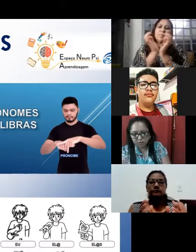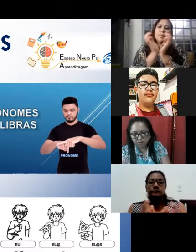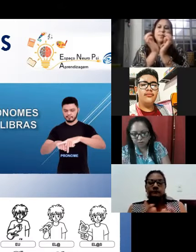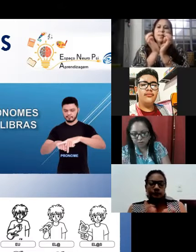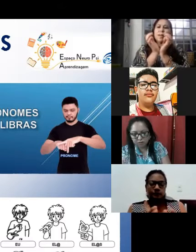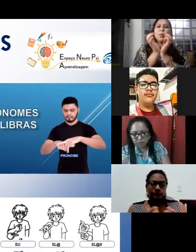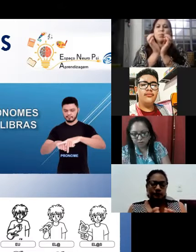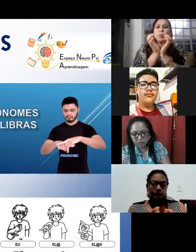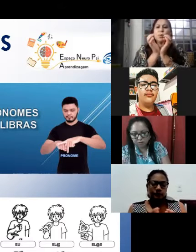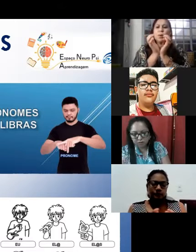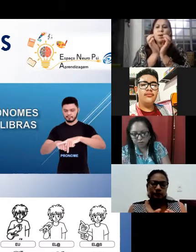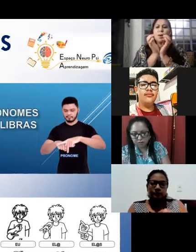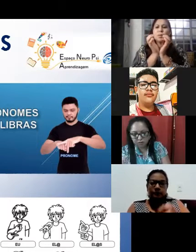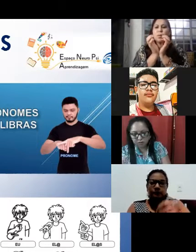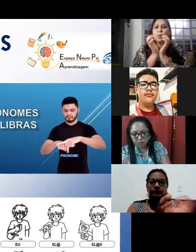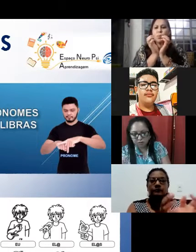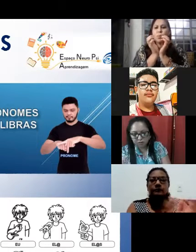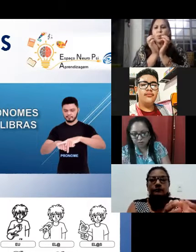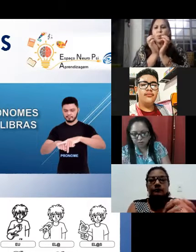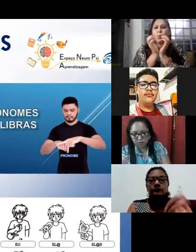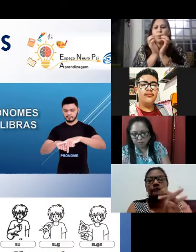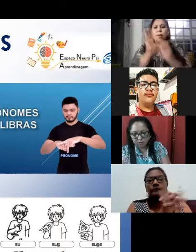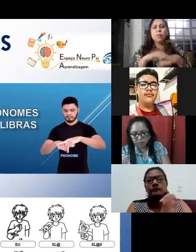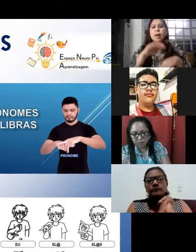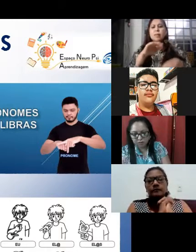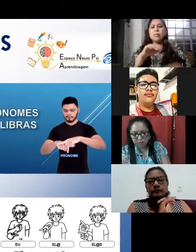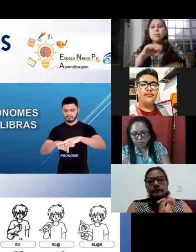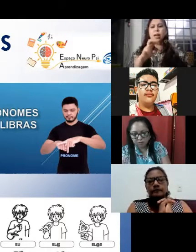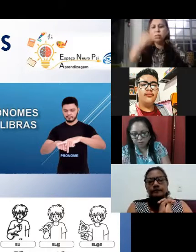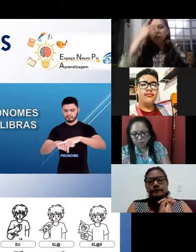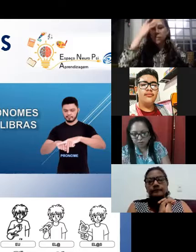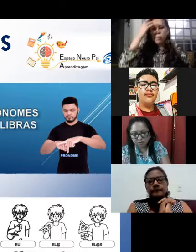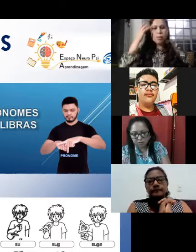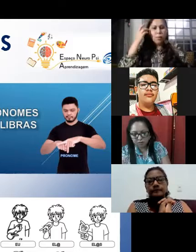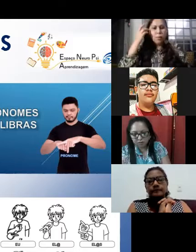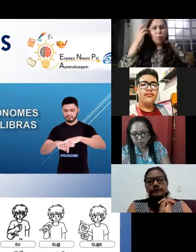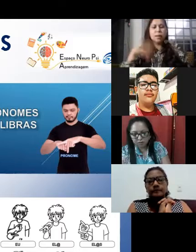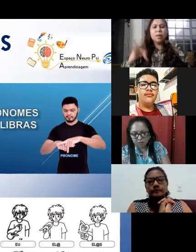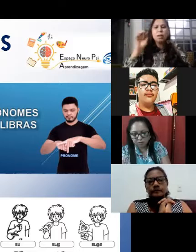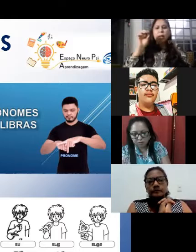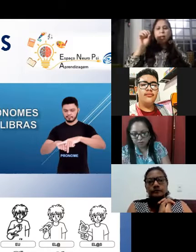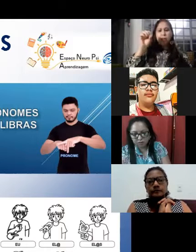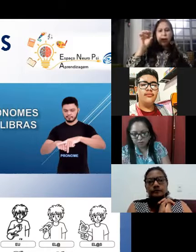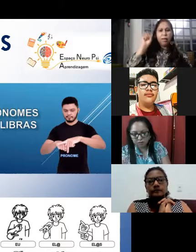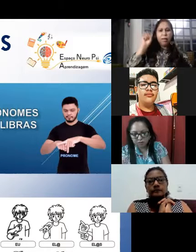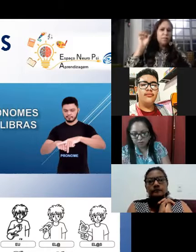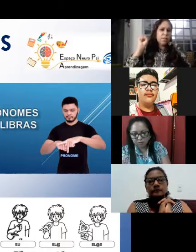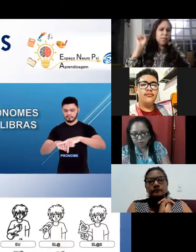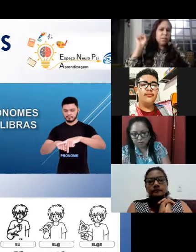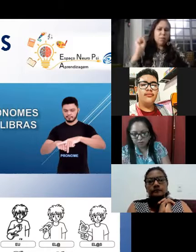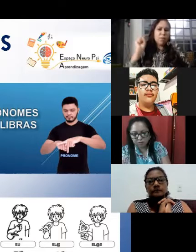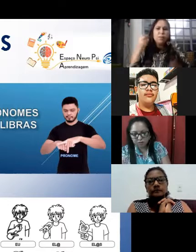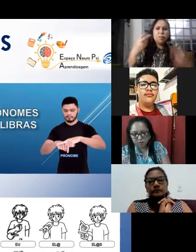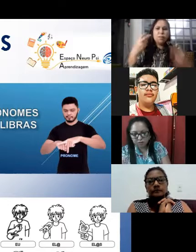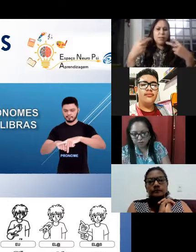engarra, grupo, nós, grupo, que no caso são mais de 5 pessoas. Vocês